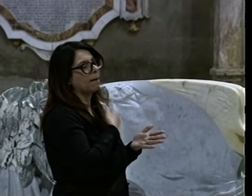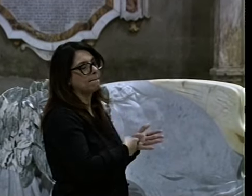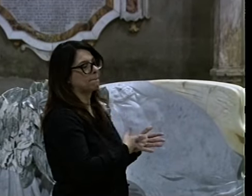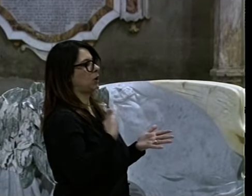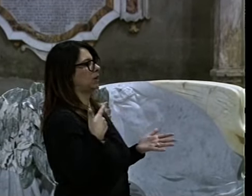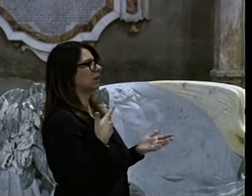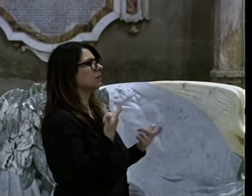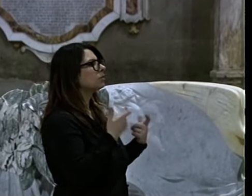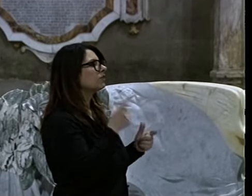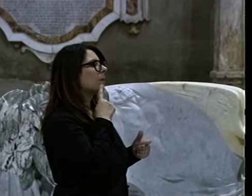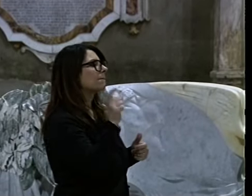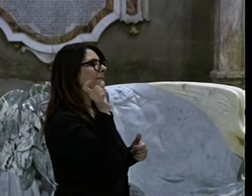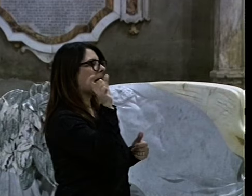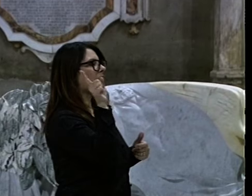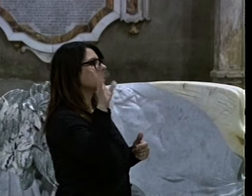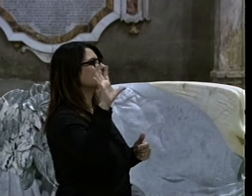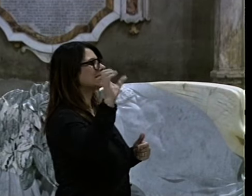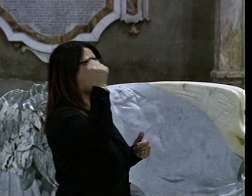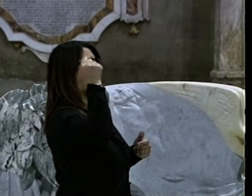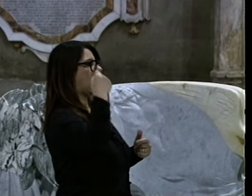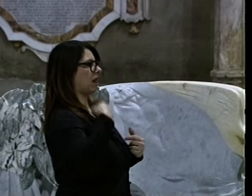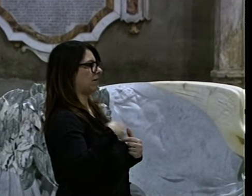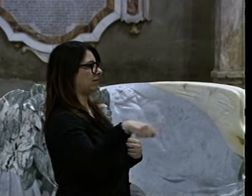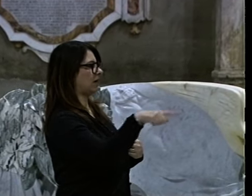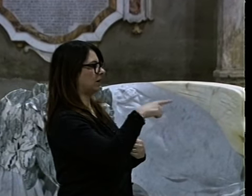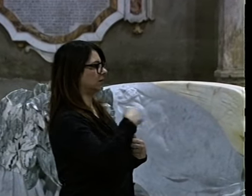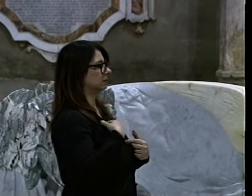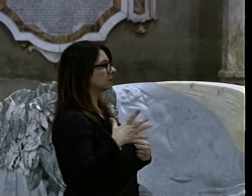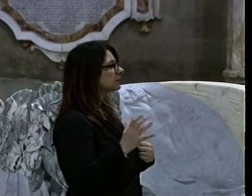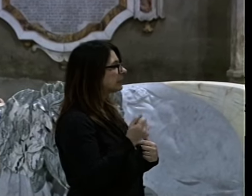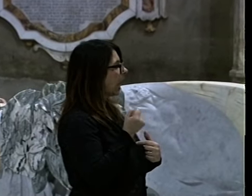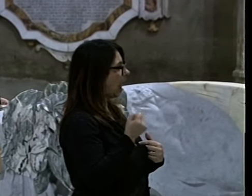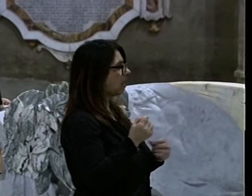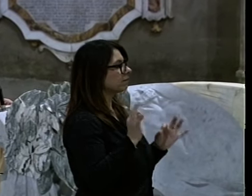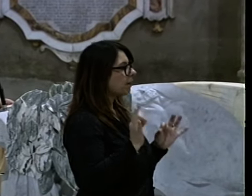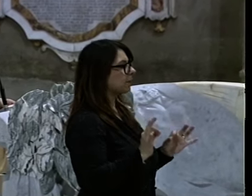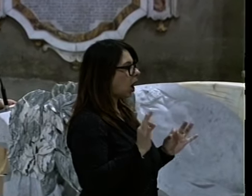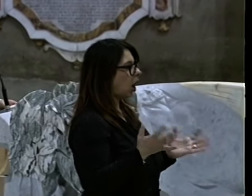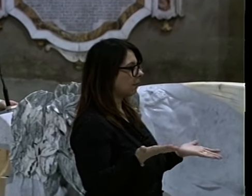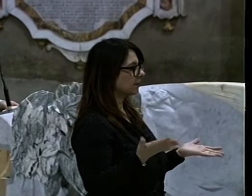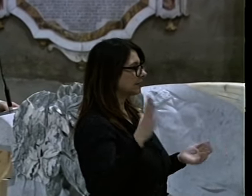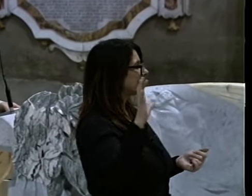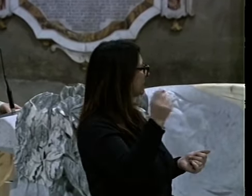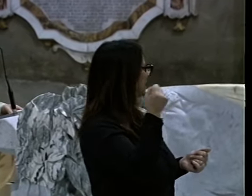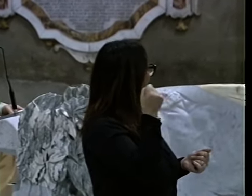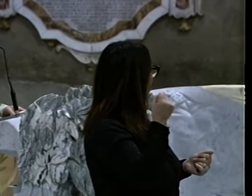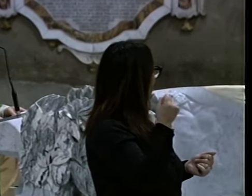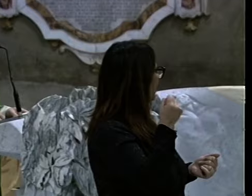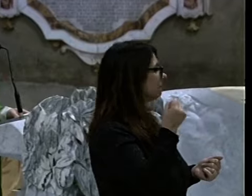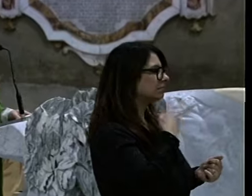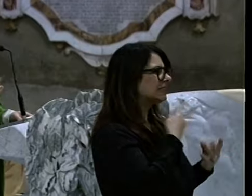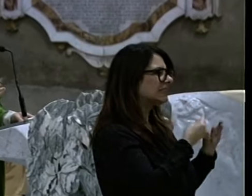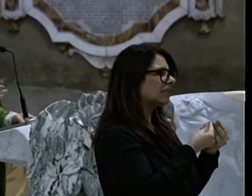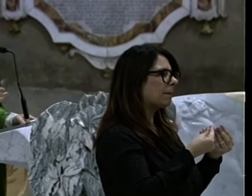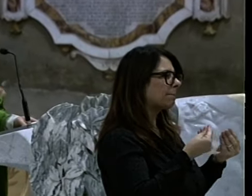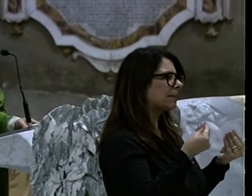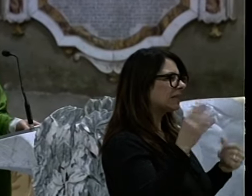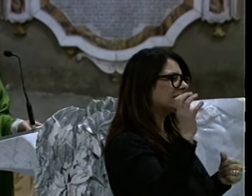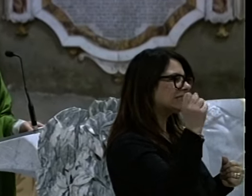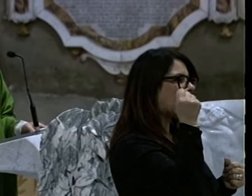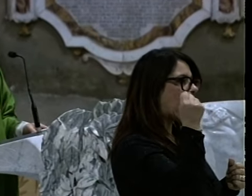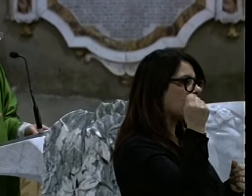una parola che salva. E fa proprio così Gesù con questo spirito